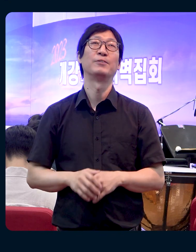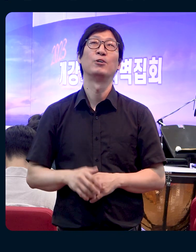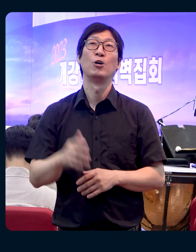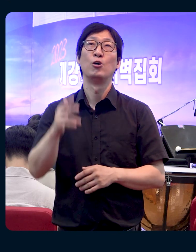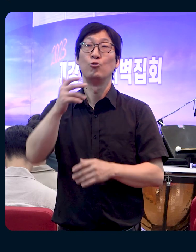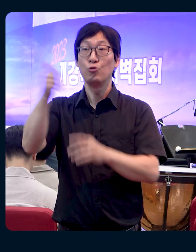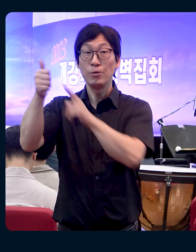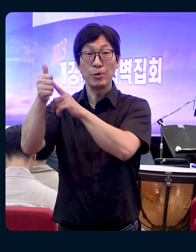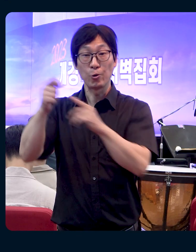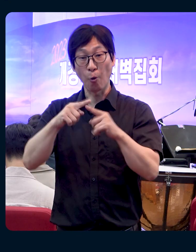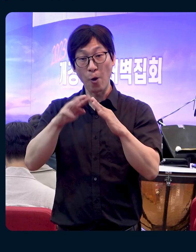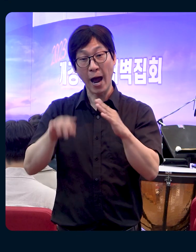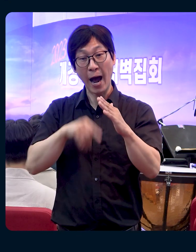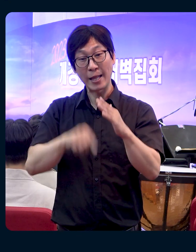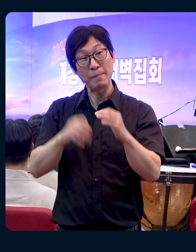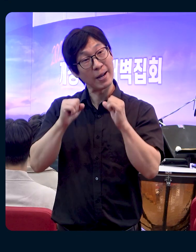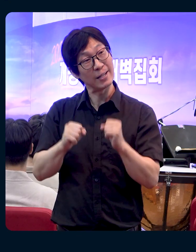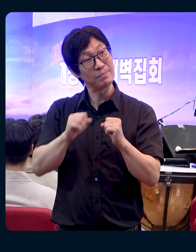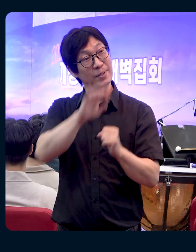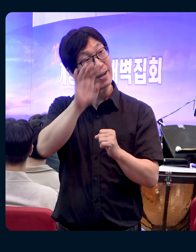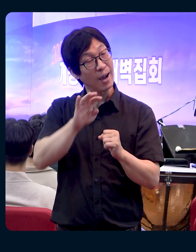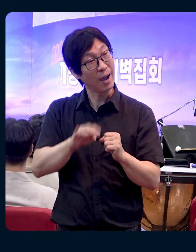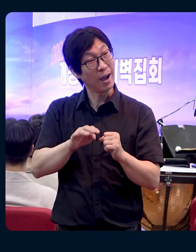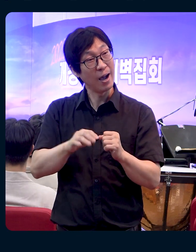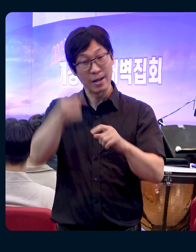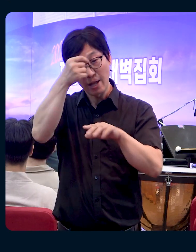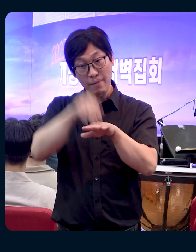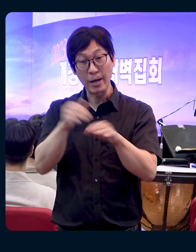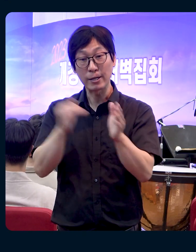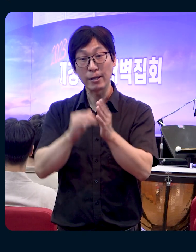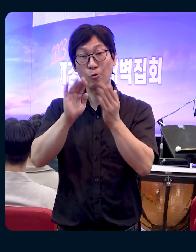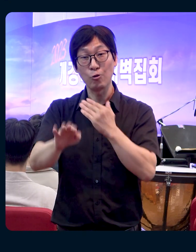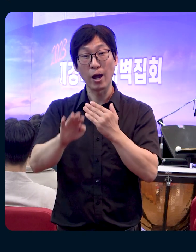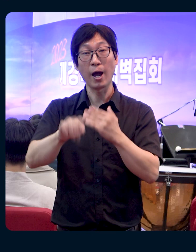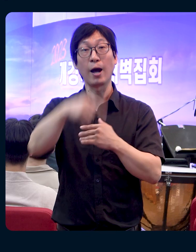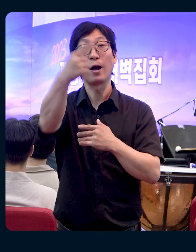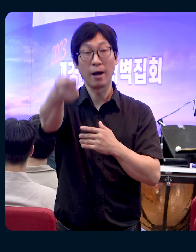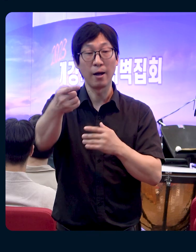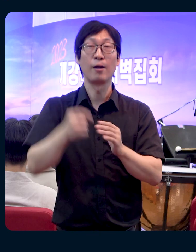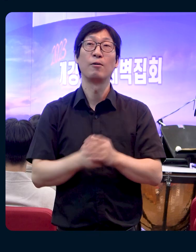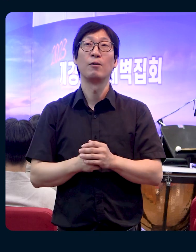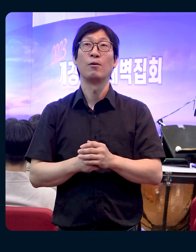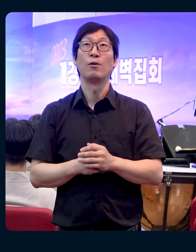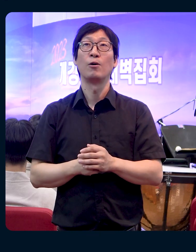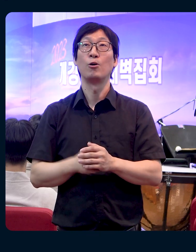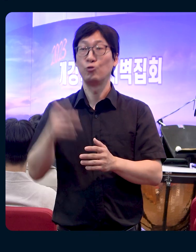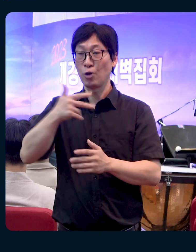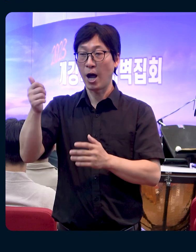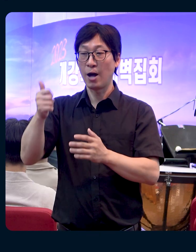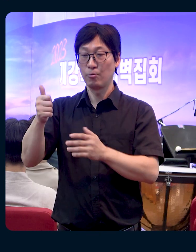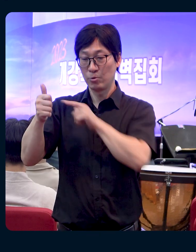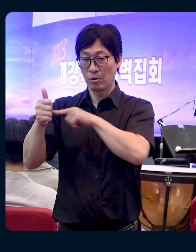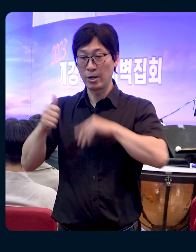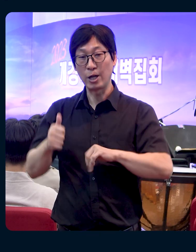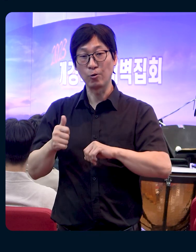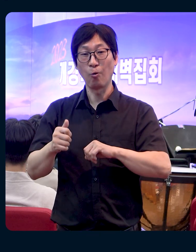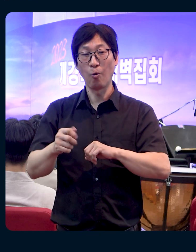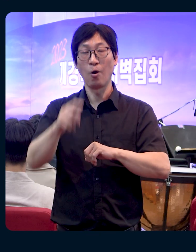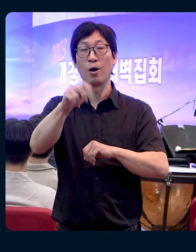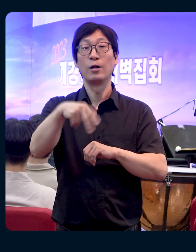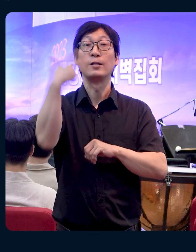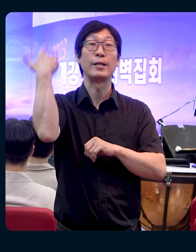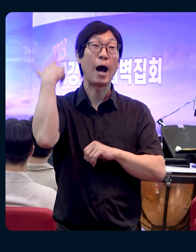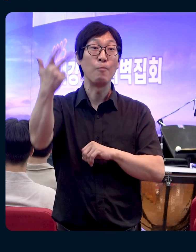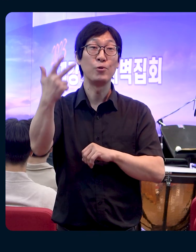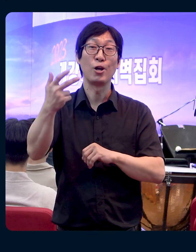주님이 교회만 계세요? 그리고 여기 딱 예배 끝나고 나면 이제 우리 문 닫고 가면서 여기 계시고 우리는 가서 이제 다음 주 올 때까지는 주님